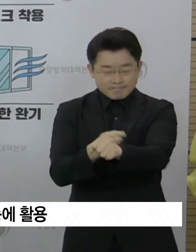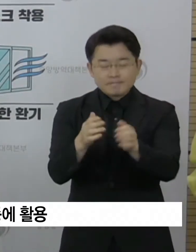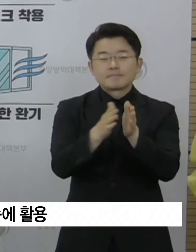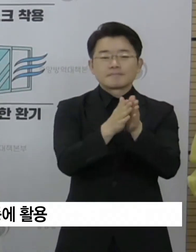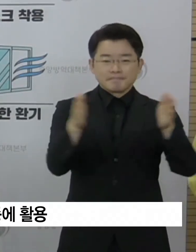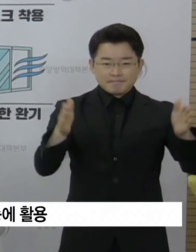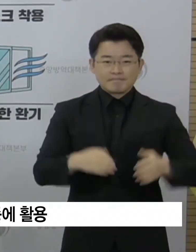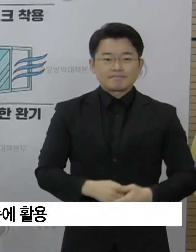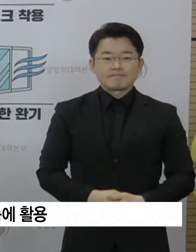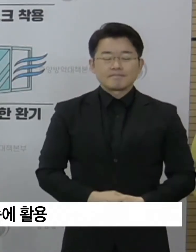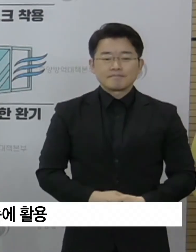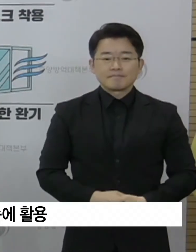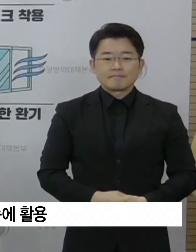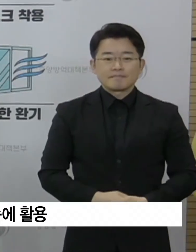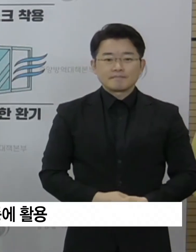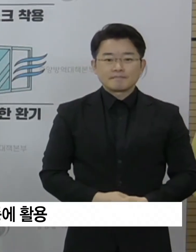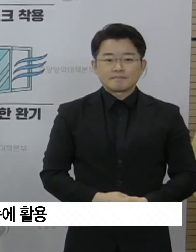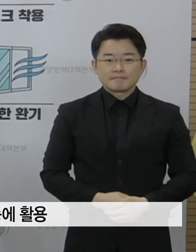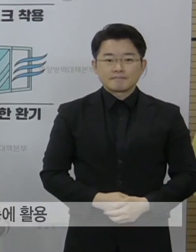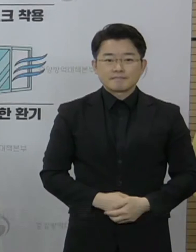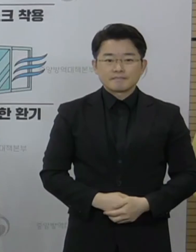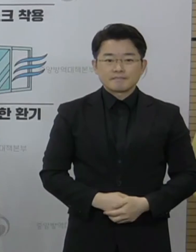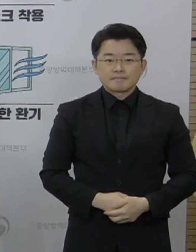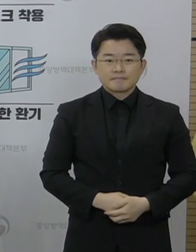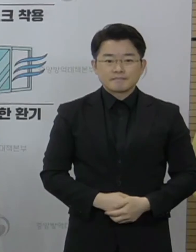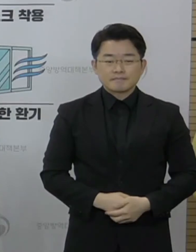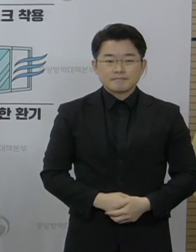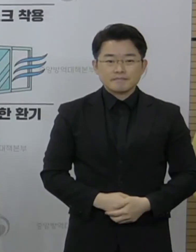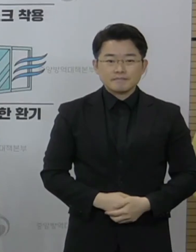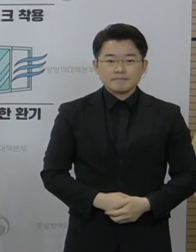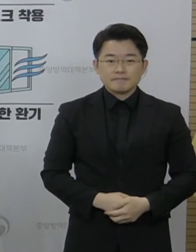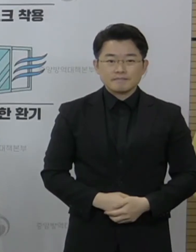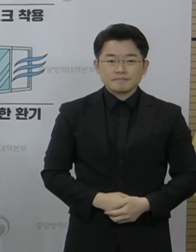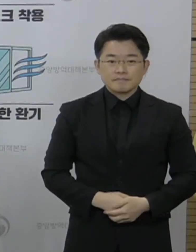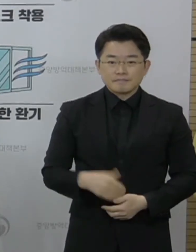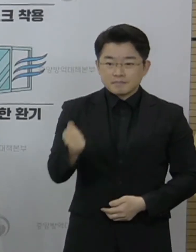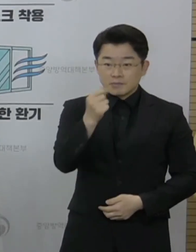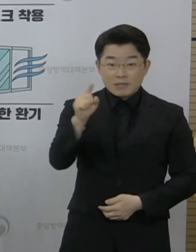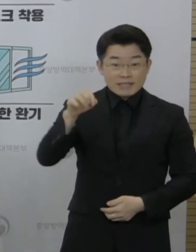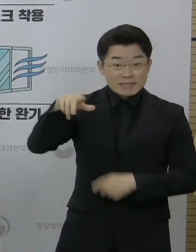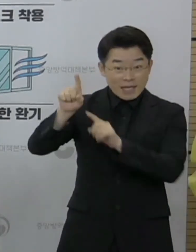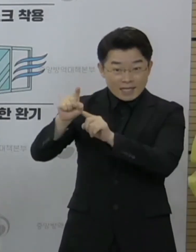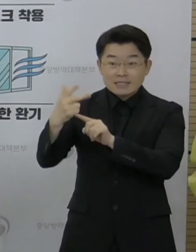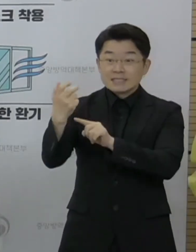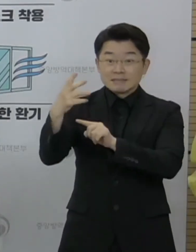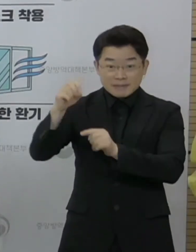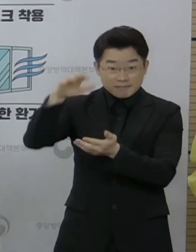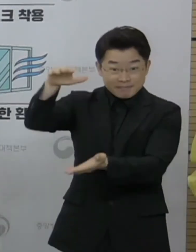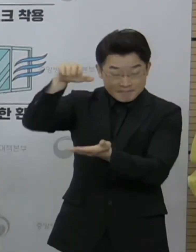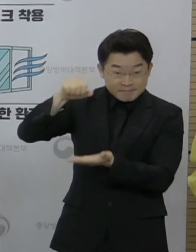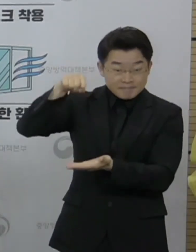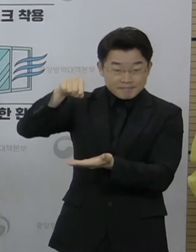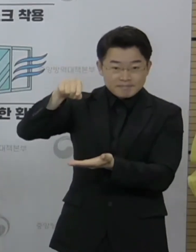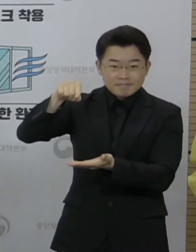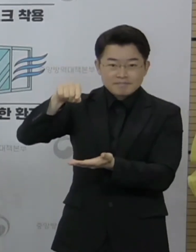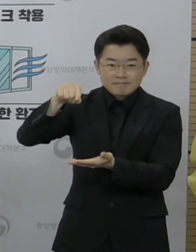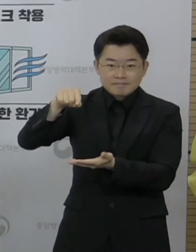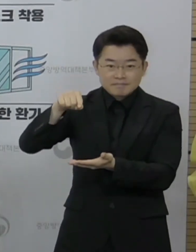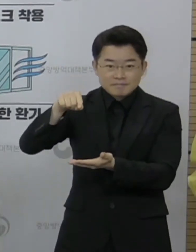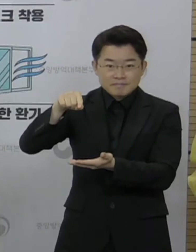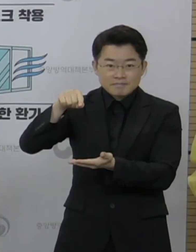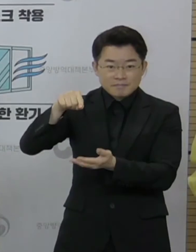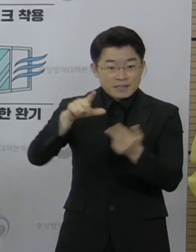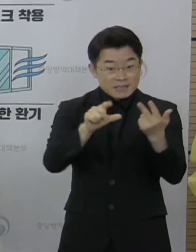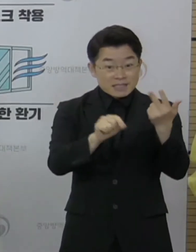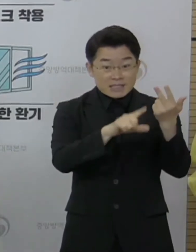활용할 예정입니다 이번에 공급되는 활자 백신 70만 해보는 7월에 공급될 예정인